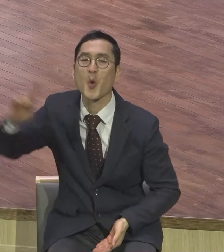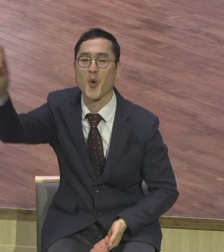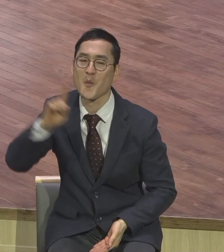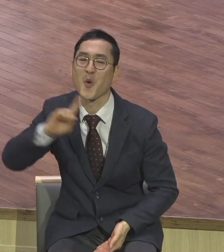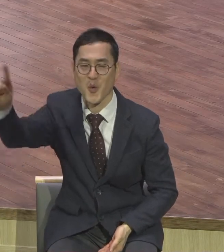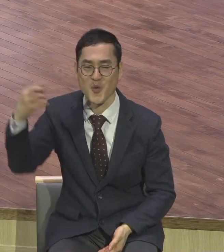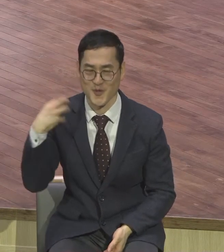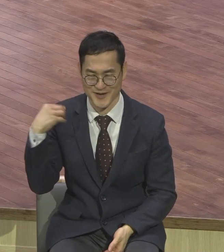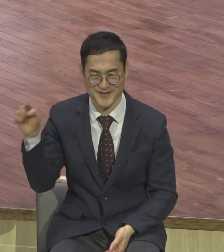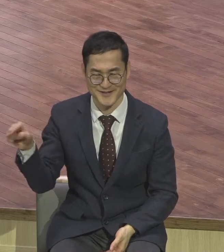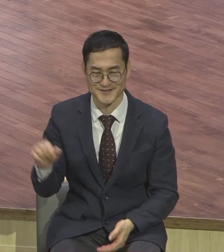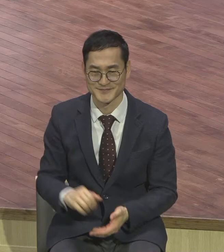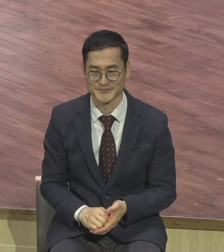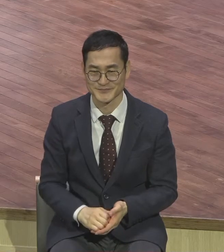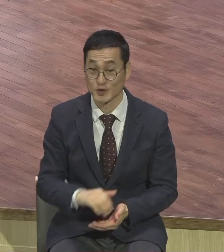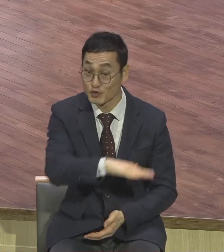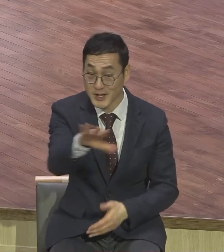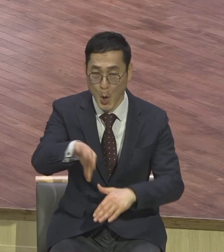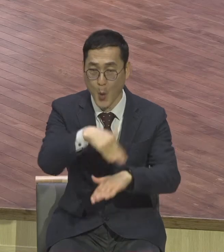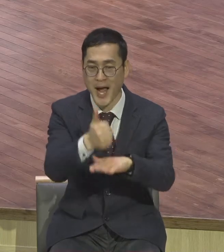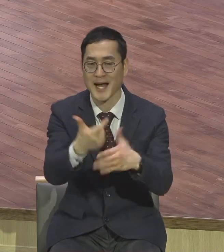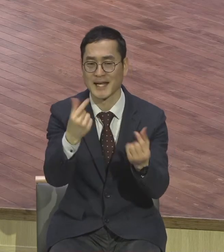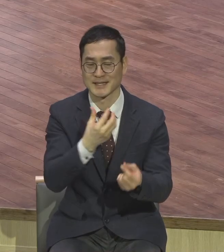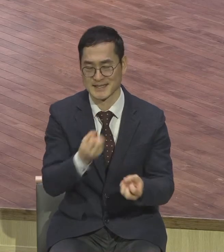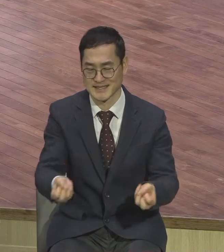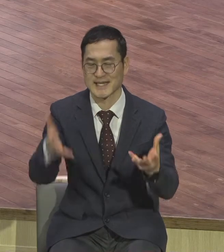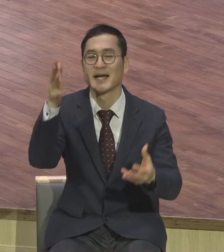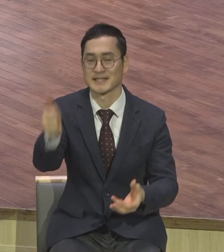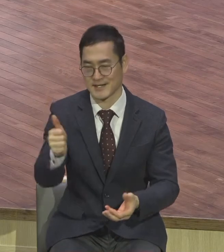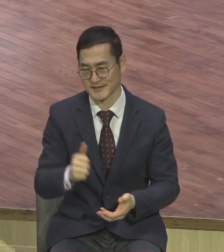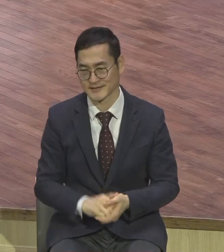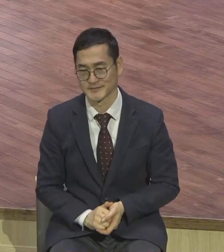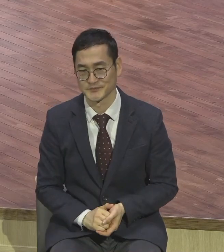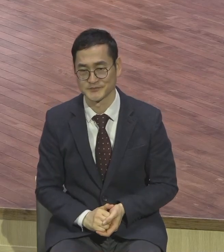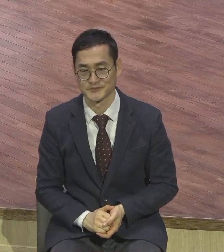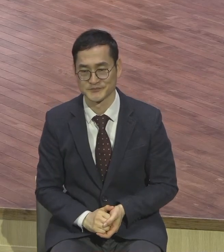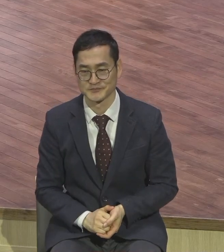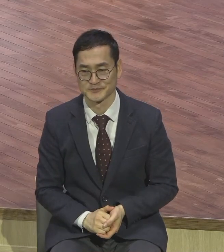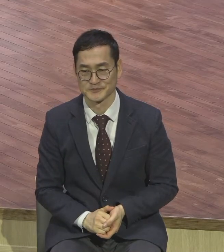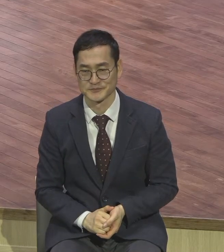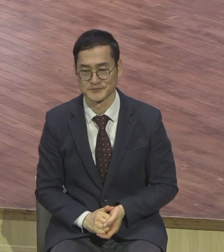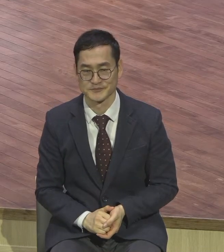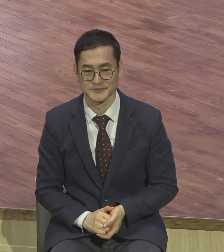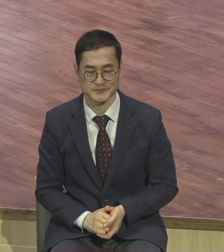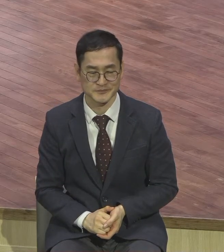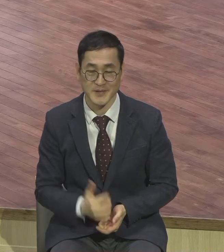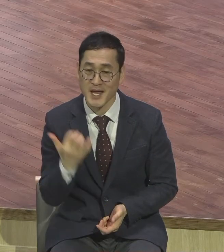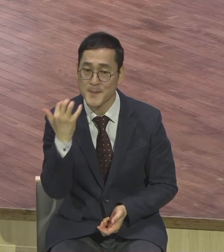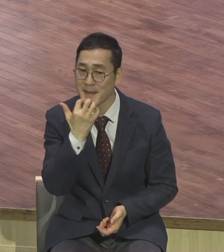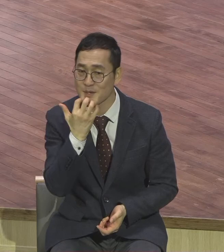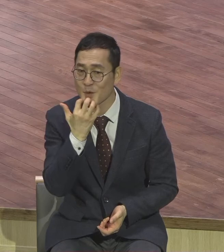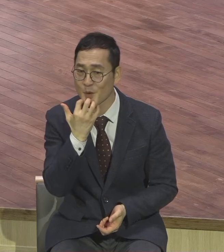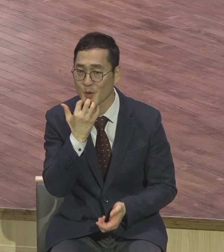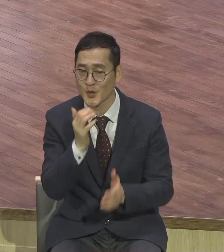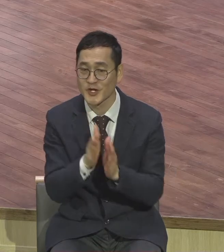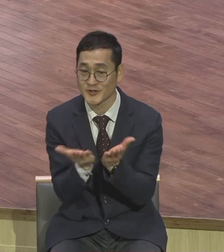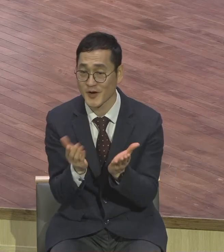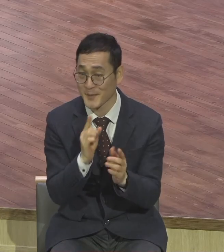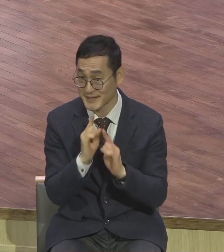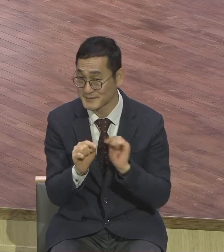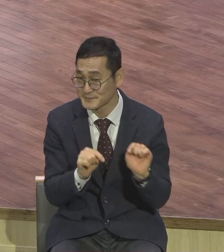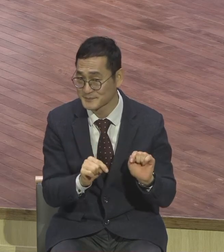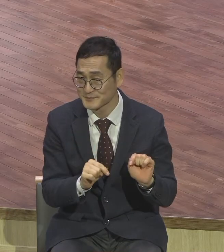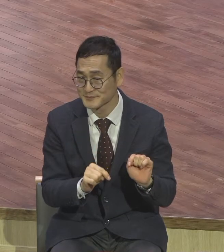왕같은 제사장 아멘 여러분이 왕같은 제사장 베도르 2장 구절이 왕같은 제사장